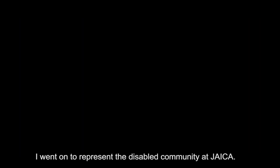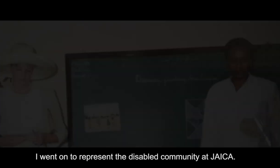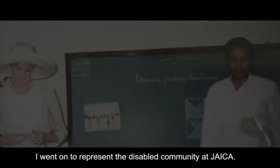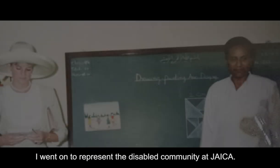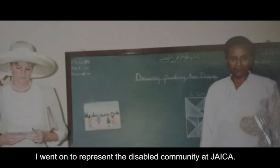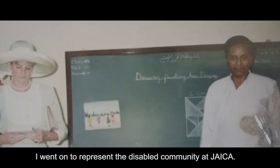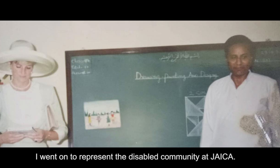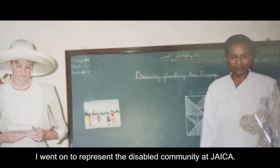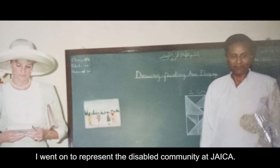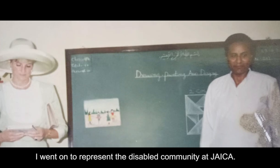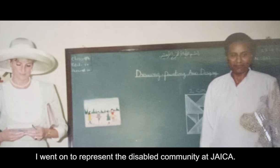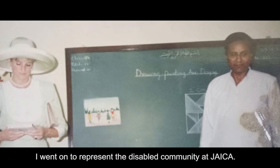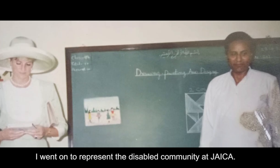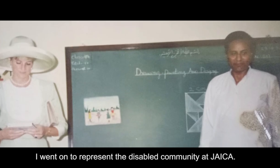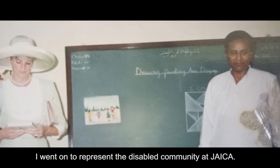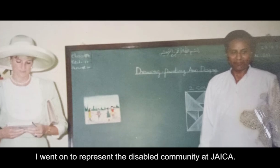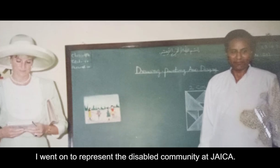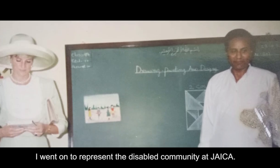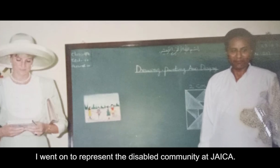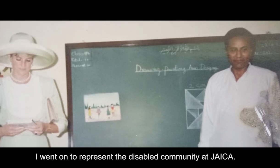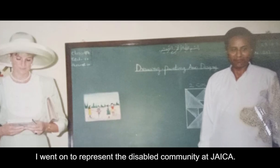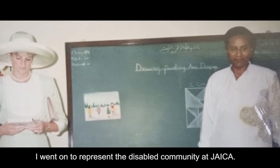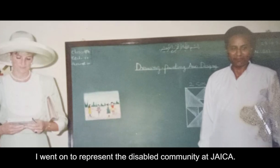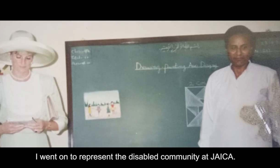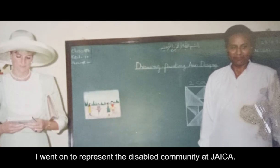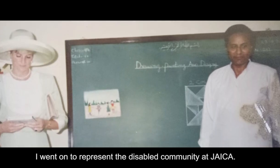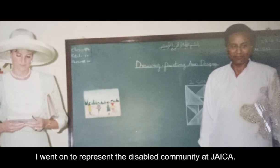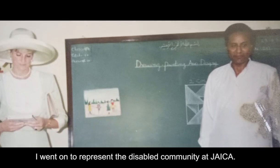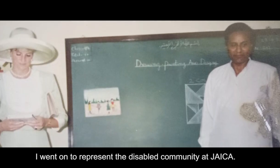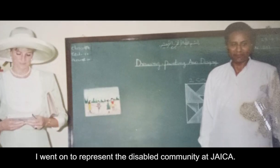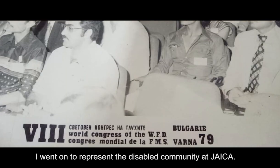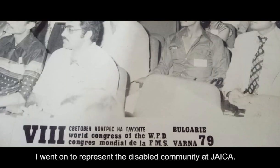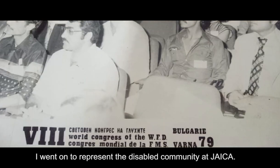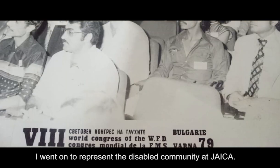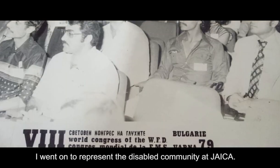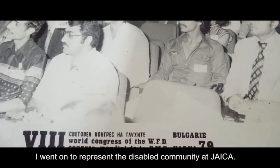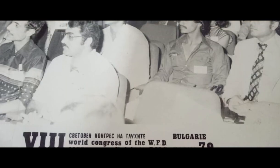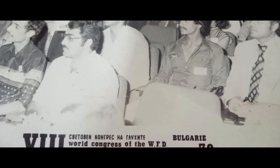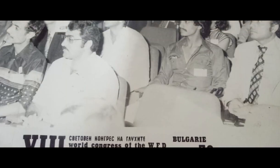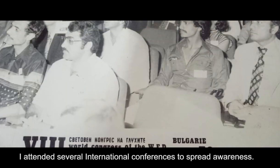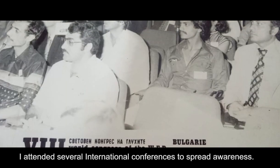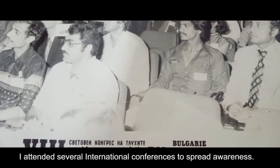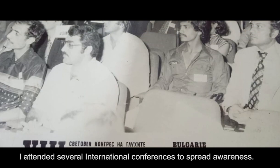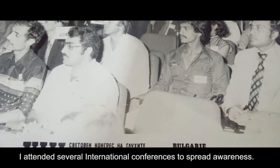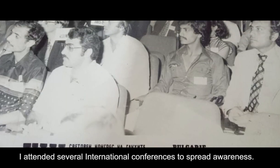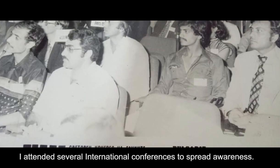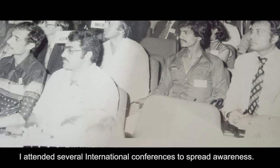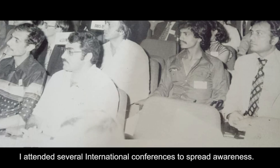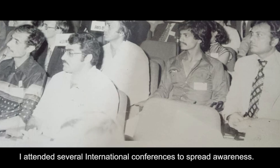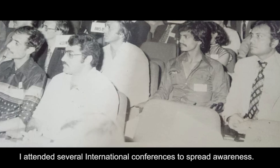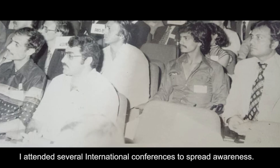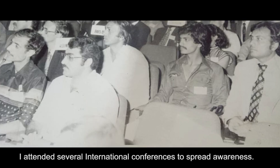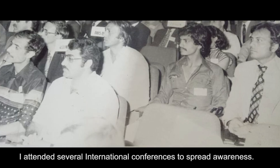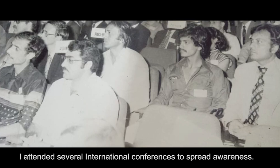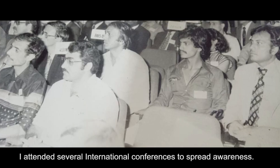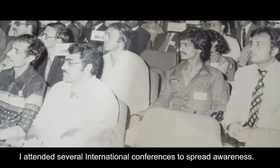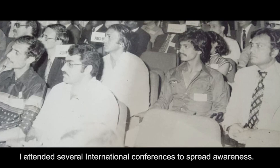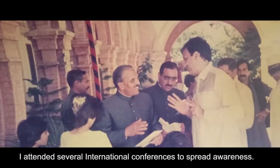फिर जायका में भी मैंने रिप्रेजेंट किया और पाकिस्तान की एडवोकेसी की। इसी तरह मैं मुख्तलिफ ममालिक में